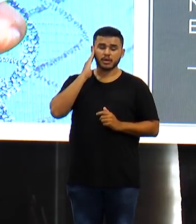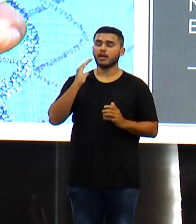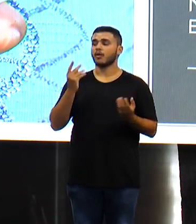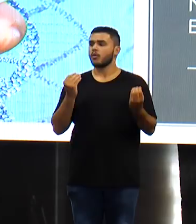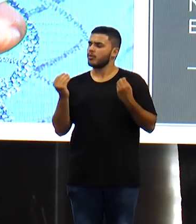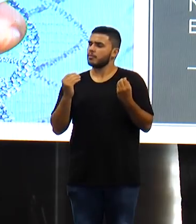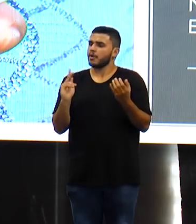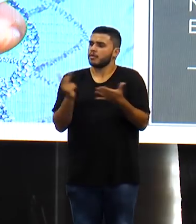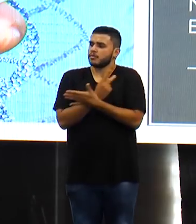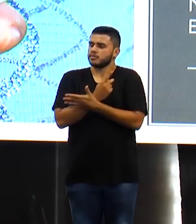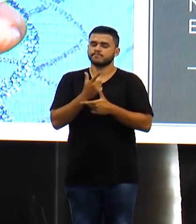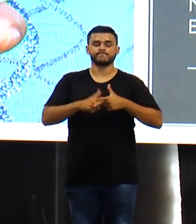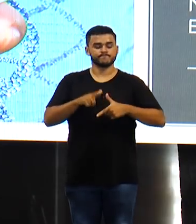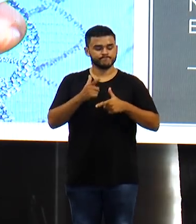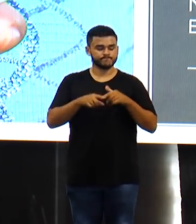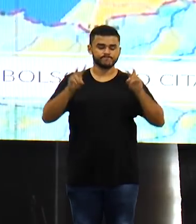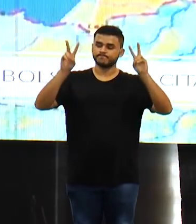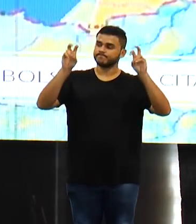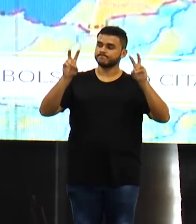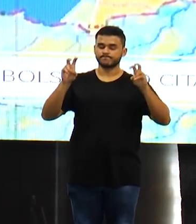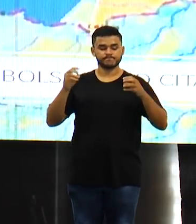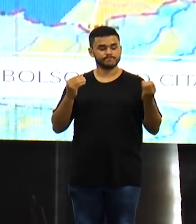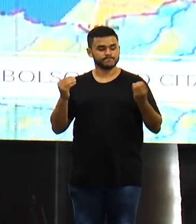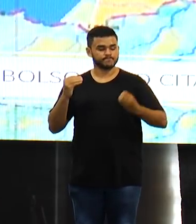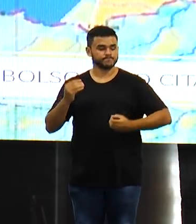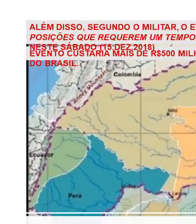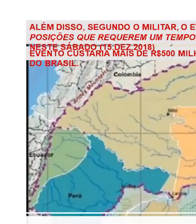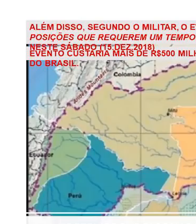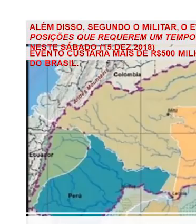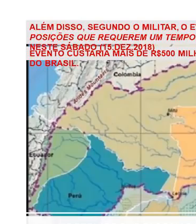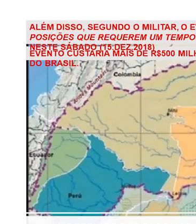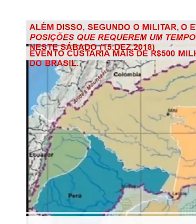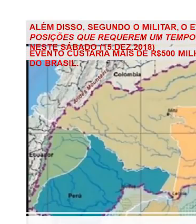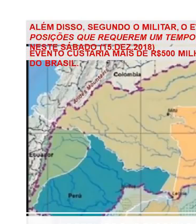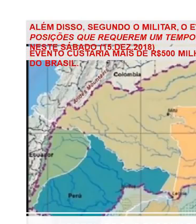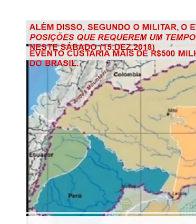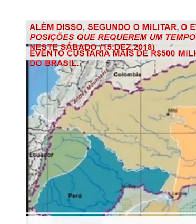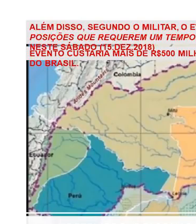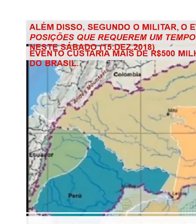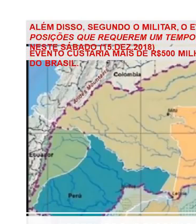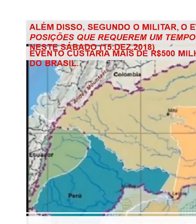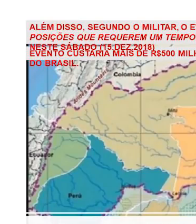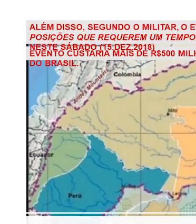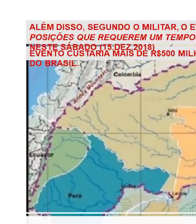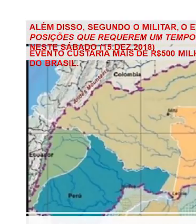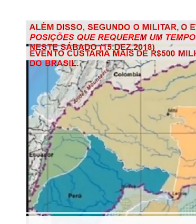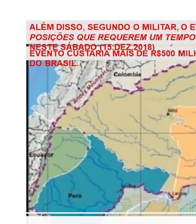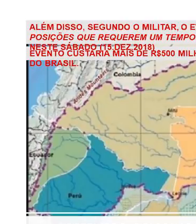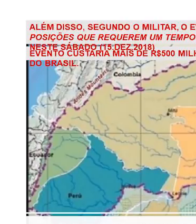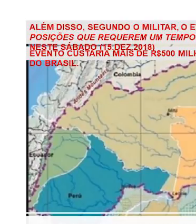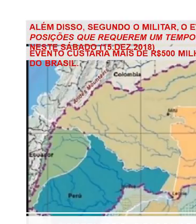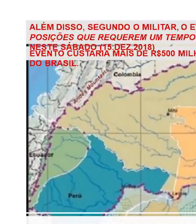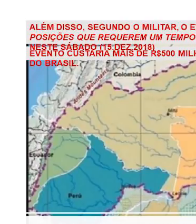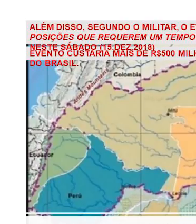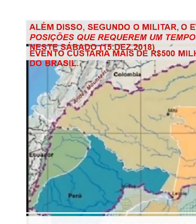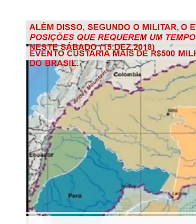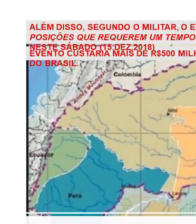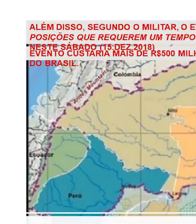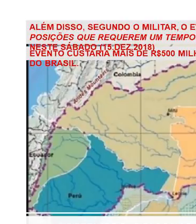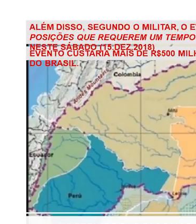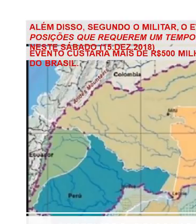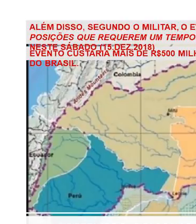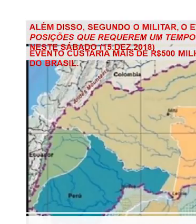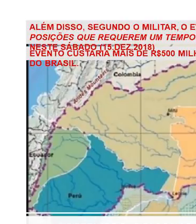ética acerca desse assunto. Adianta mais um. Bolsonaro cita o triplo A. O